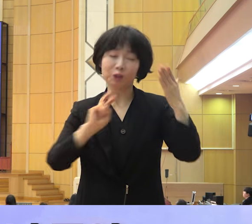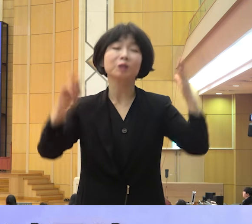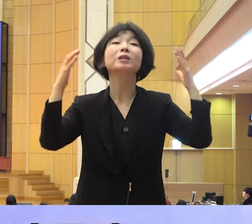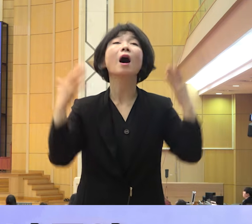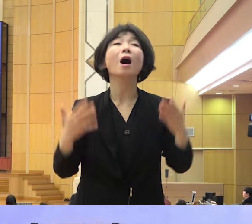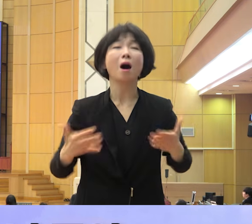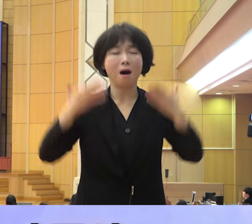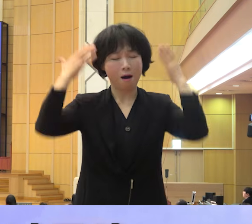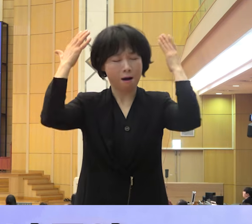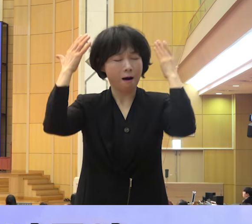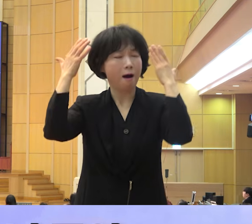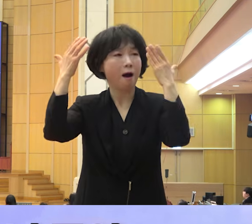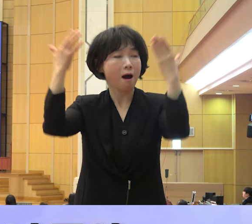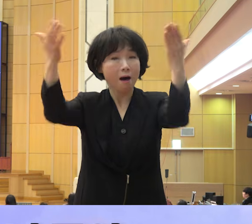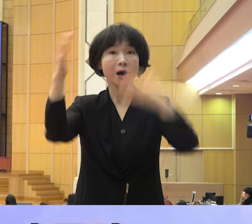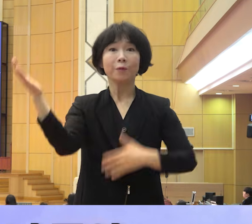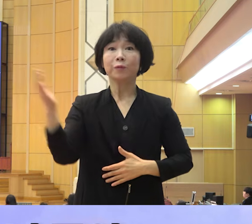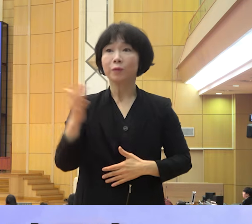찬송합시다.